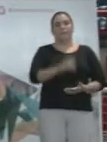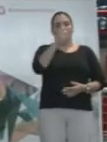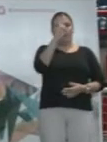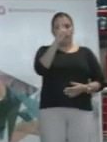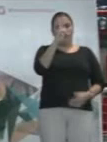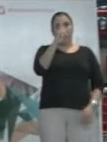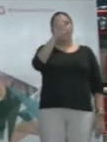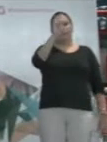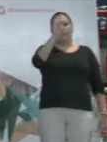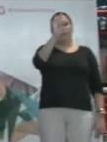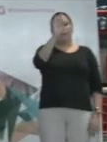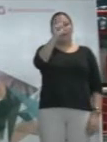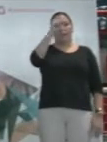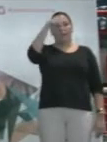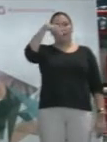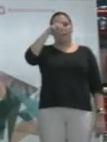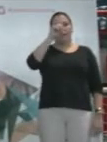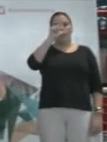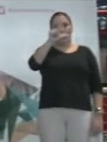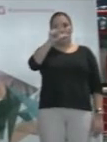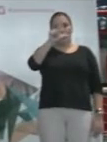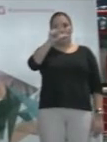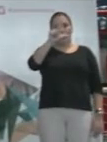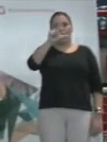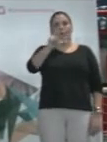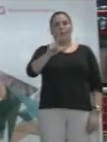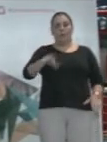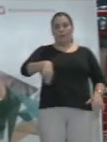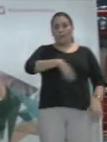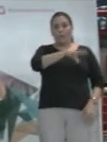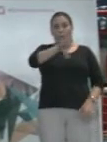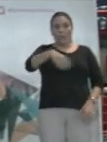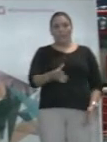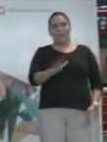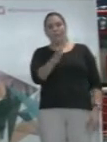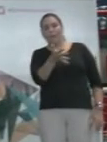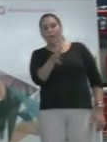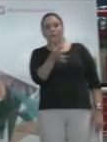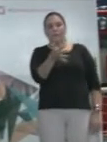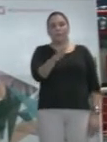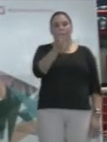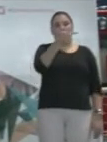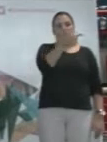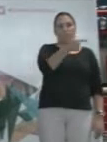etanol, pois sua combustão completa fornece aproximadamente